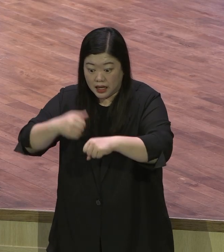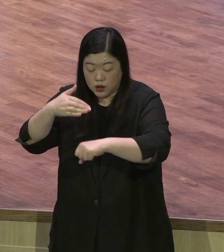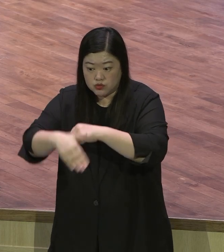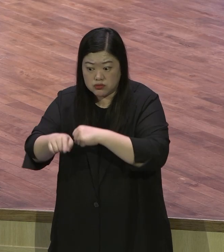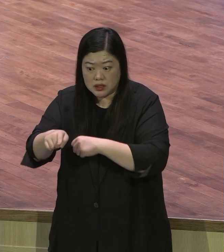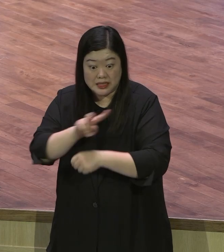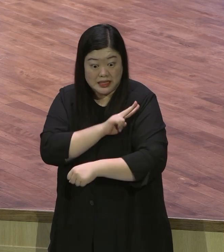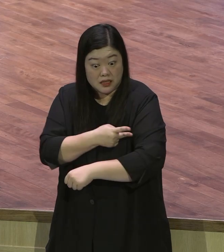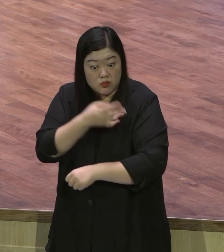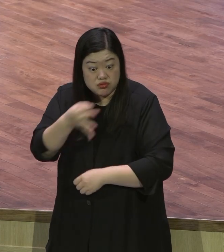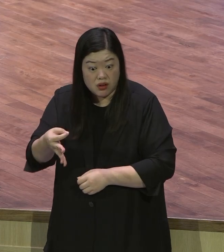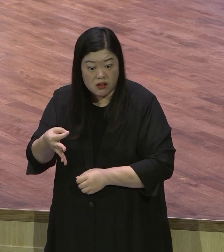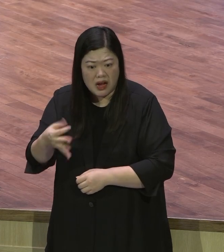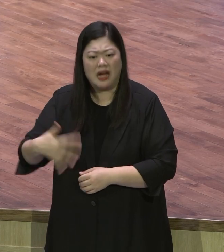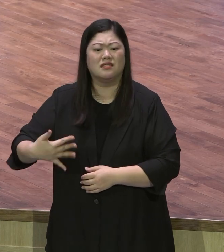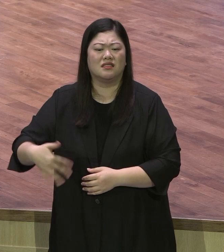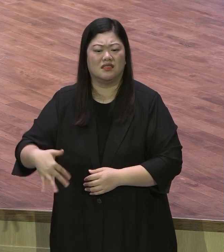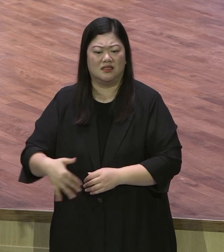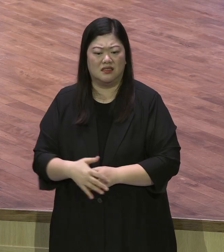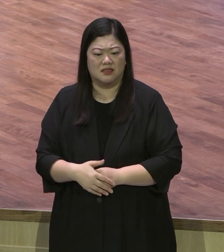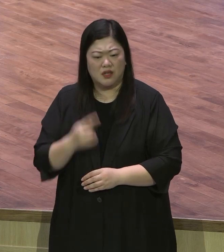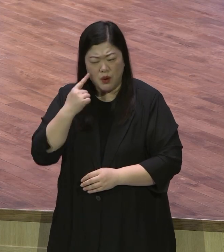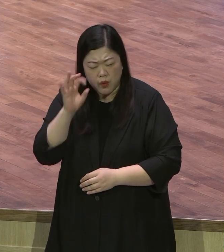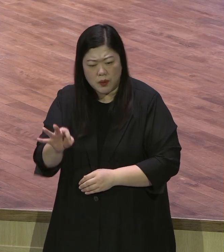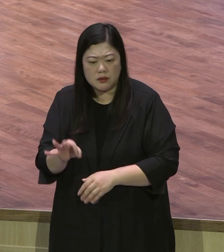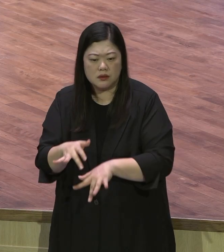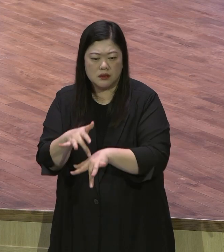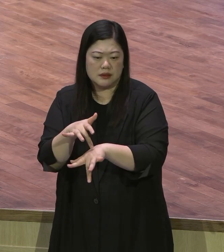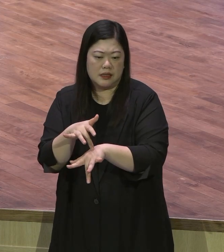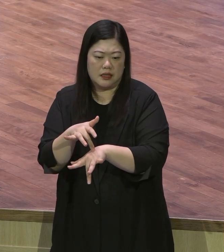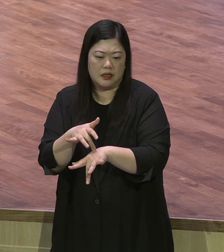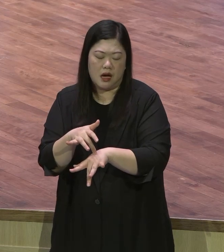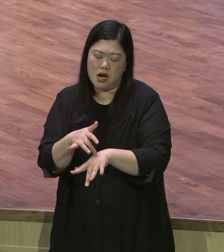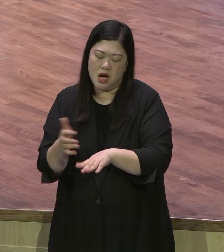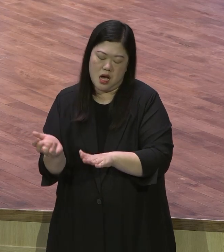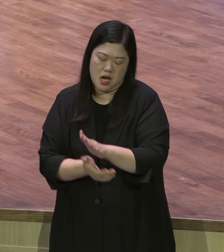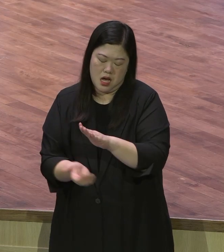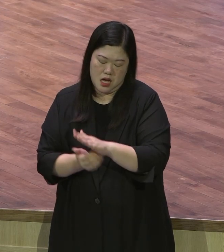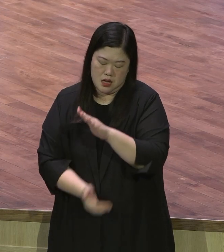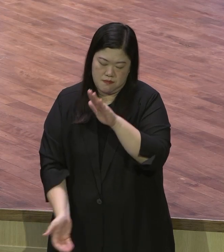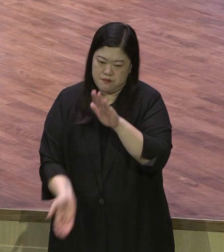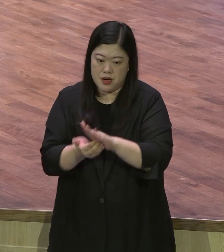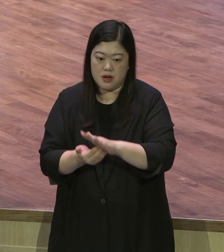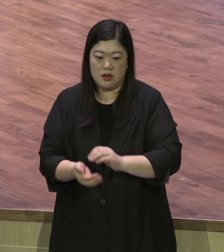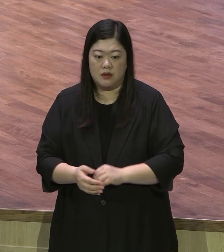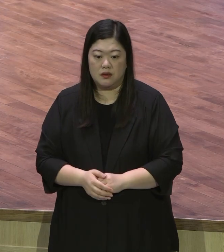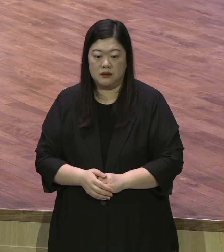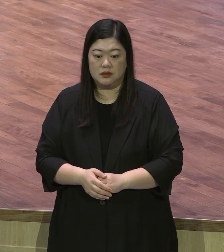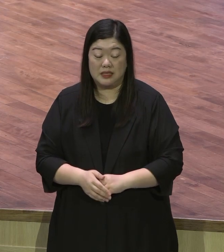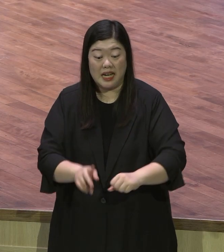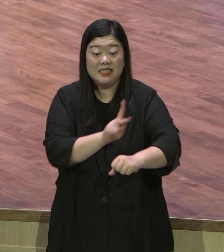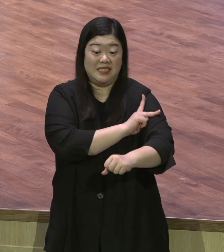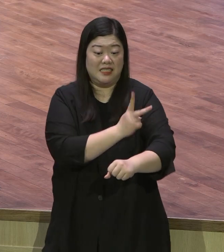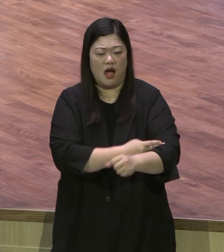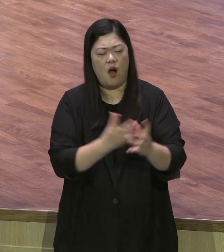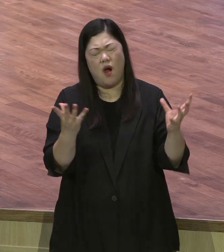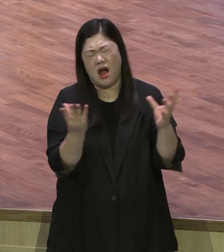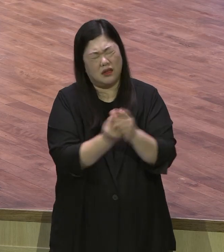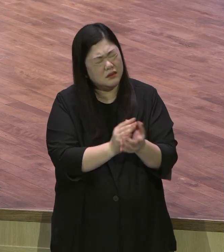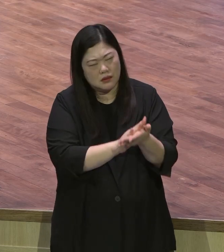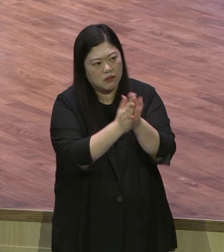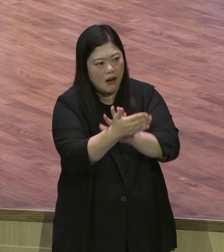사단의 교묘한 속임수가 신학에 있어요. 신학자들에게 있어요. 신학자들. 이단 아니라고 그래. 근데 사실은 다